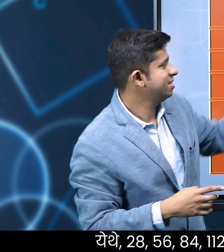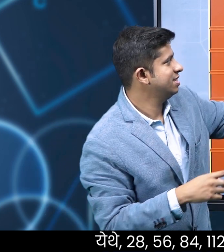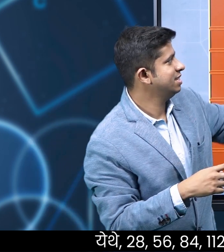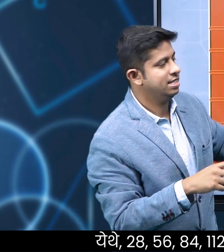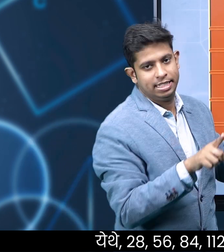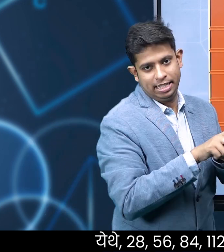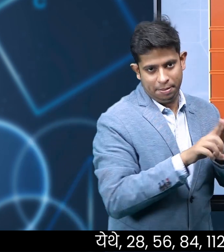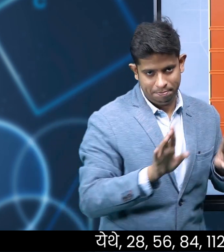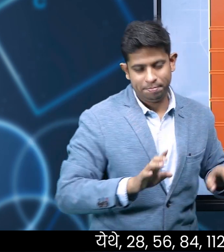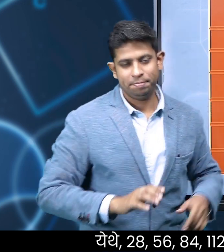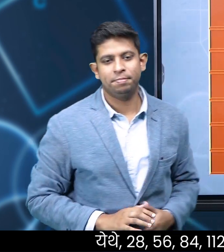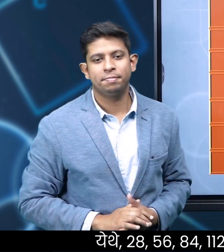आहेत.